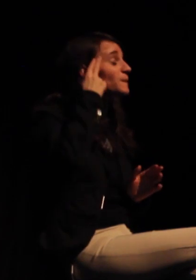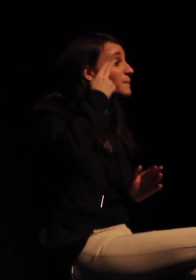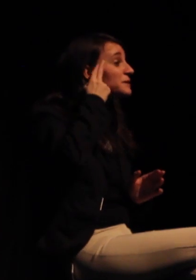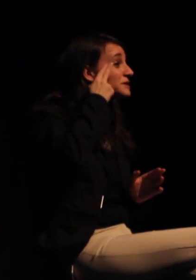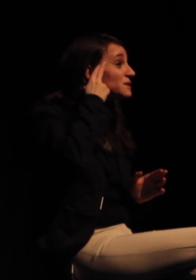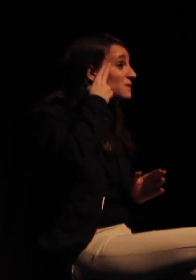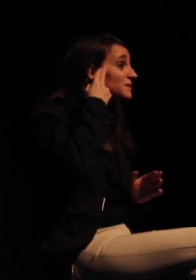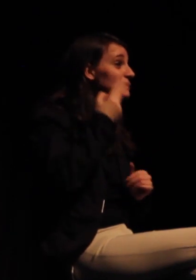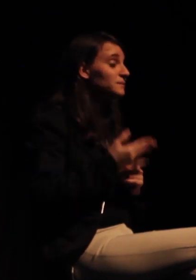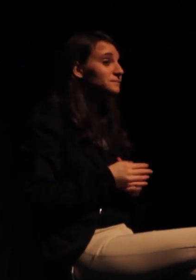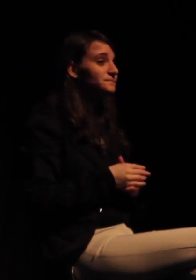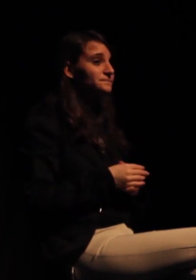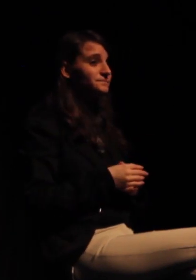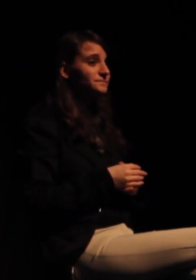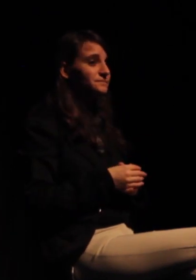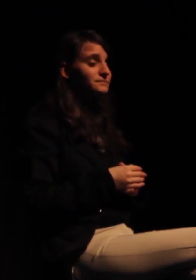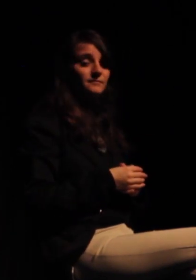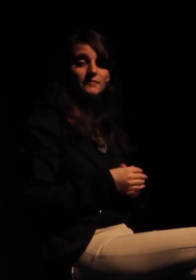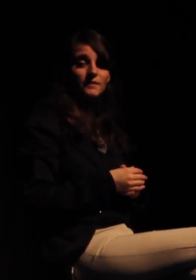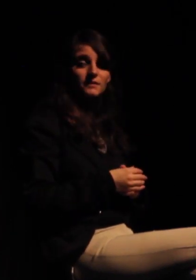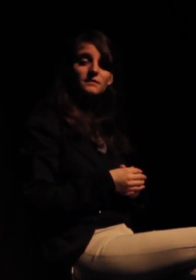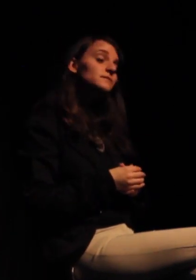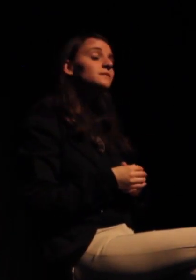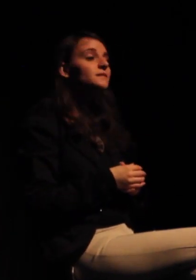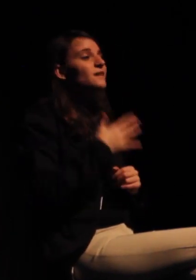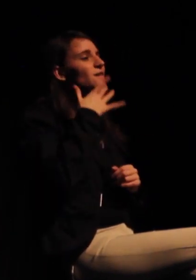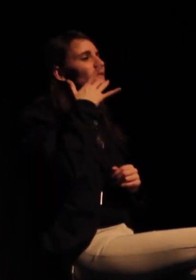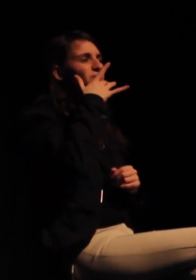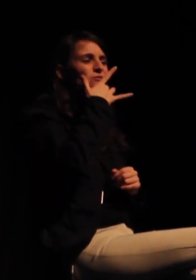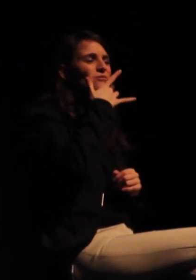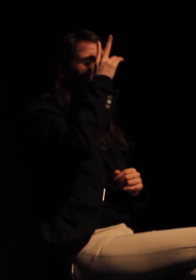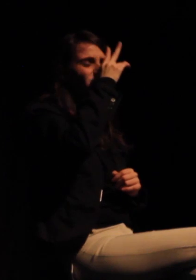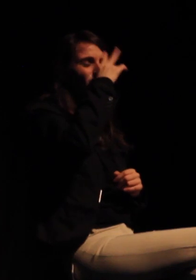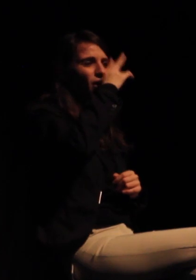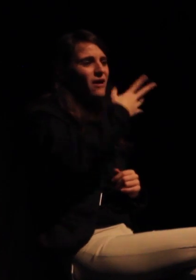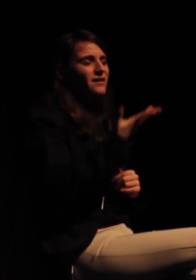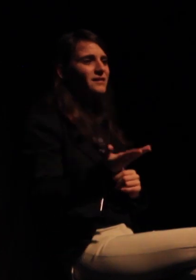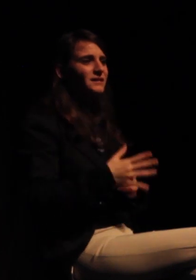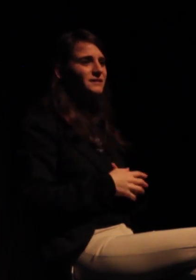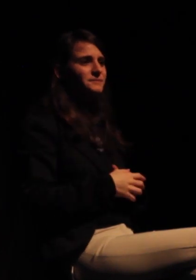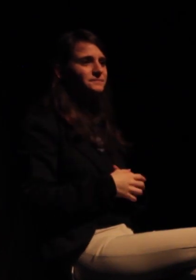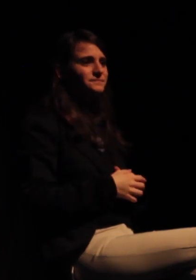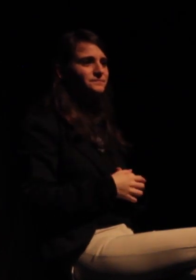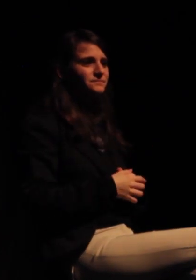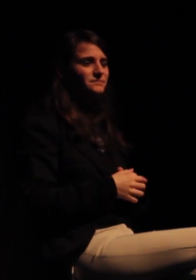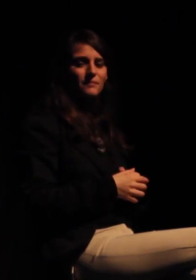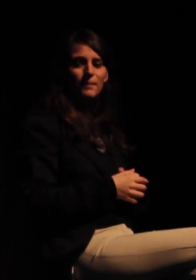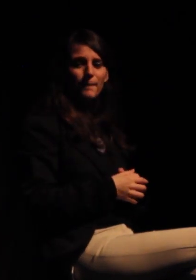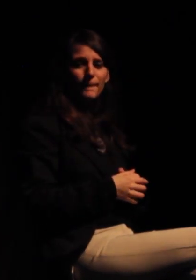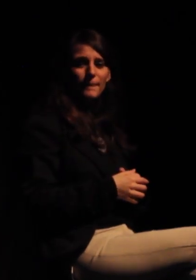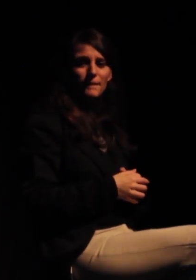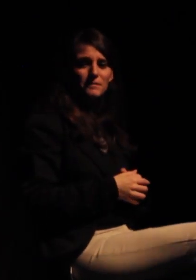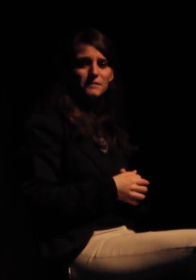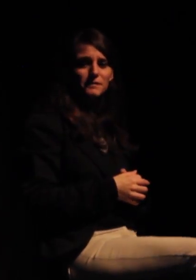imaginou. Isso é uma fantasia, e é gostoso ver uma fantasia. Falei, e o que eu vou fazer com a fantasia?